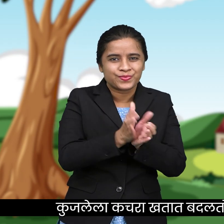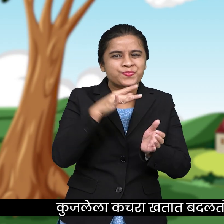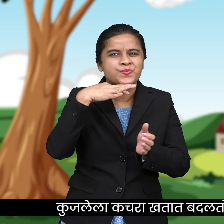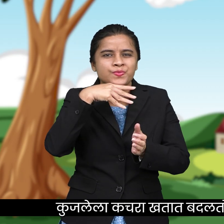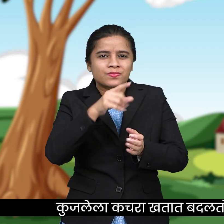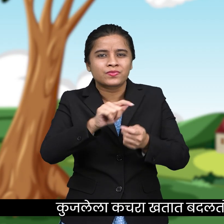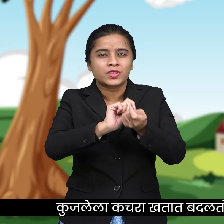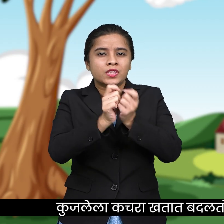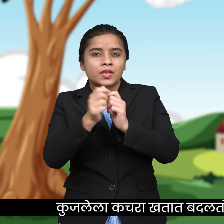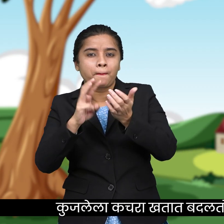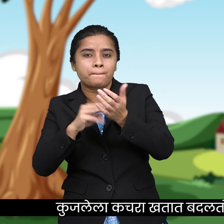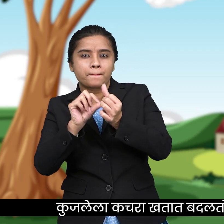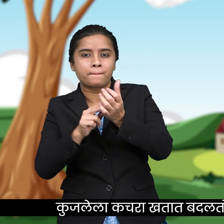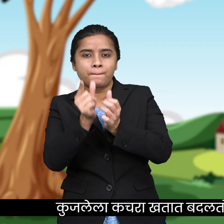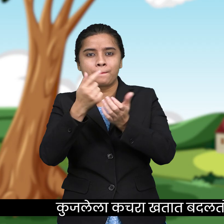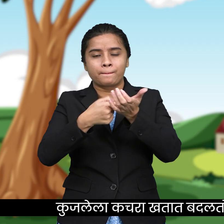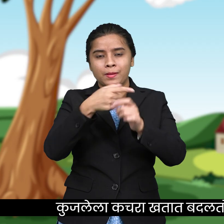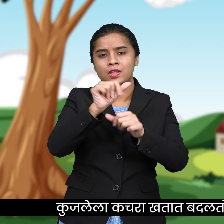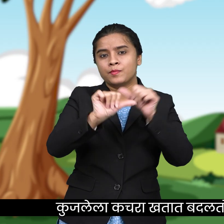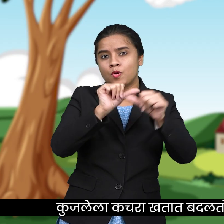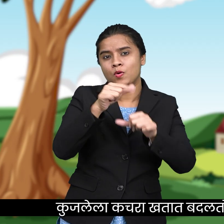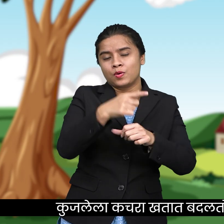आणि कुजण्याच्या आणि कचऱ्याच्या खतात